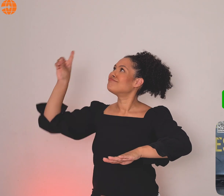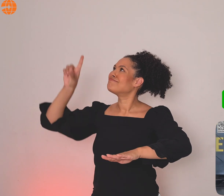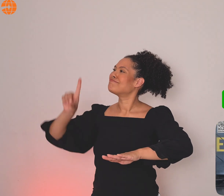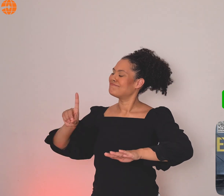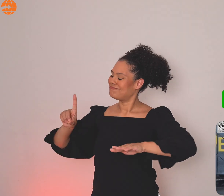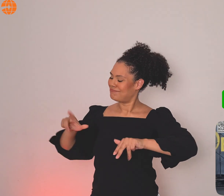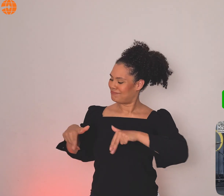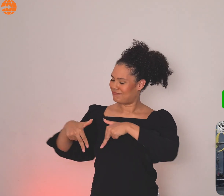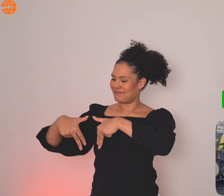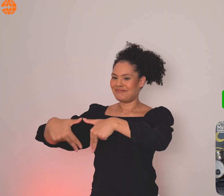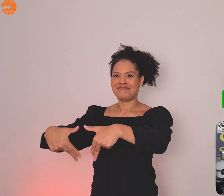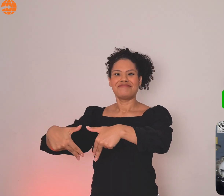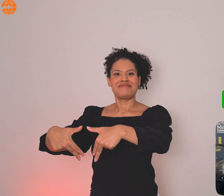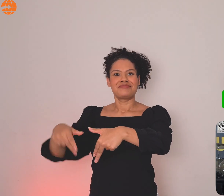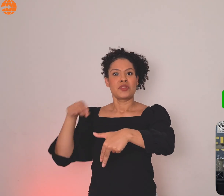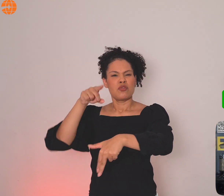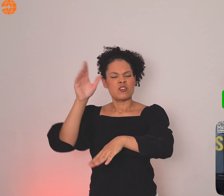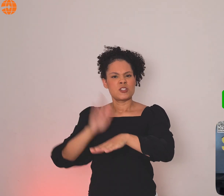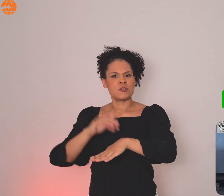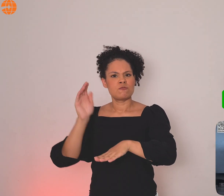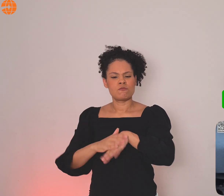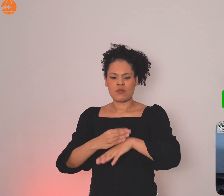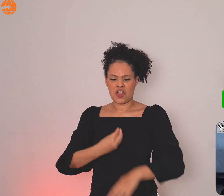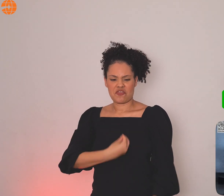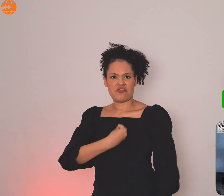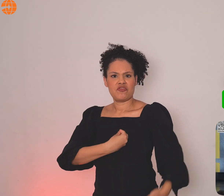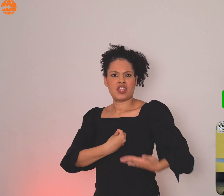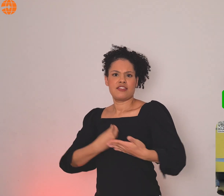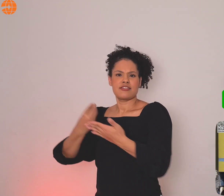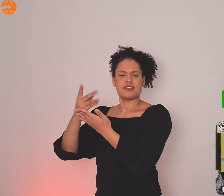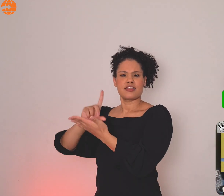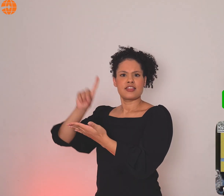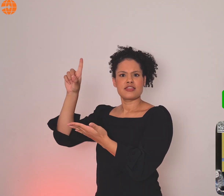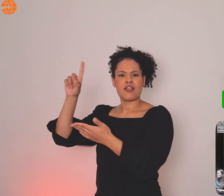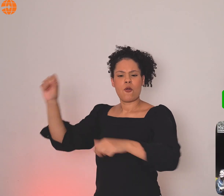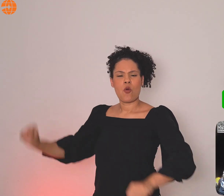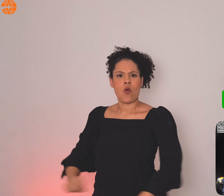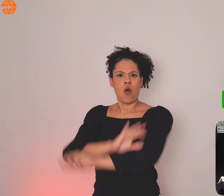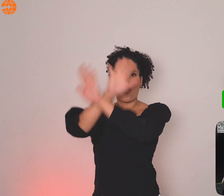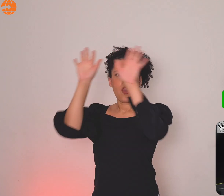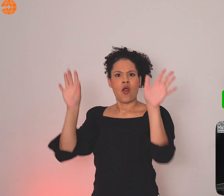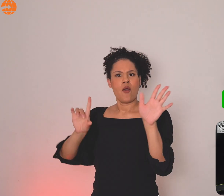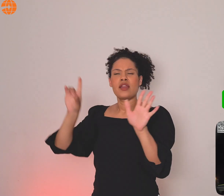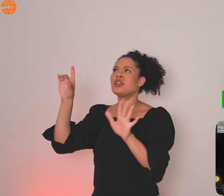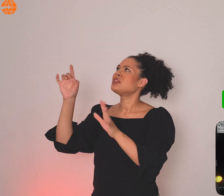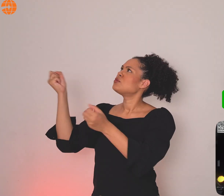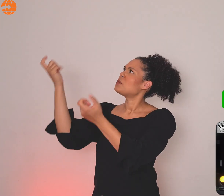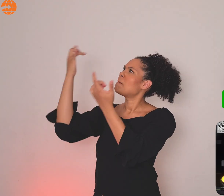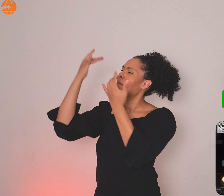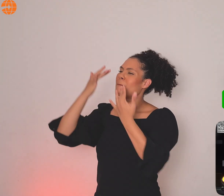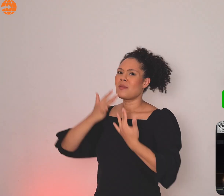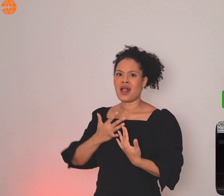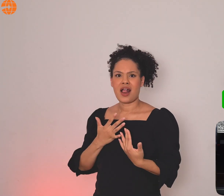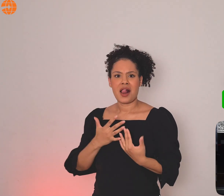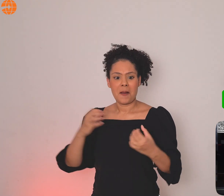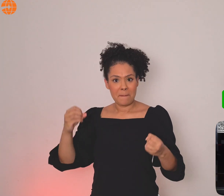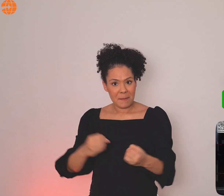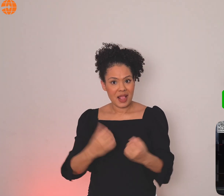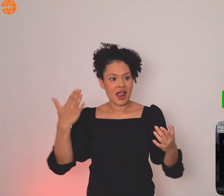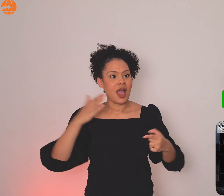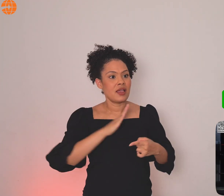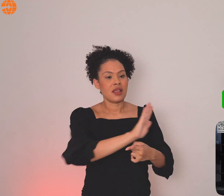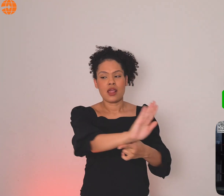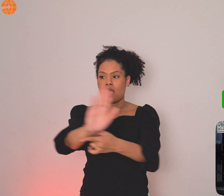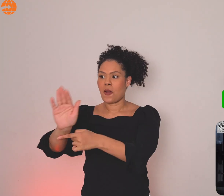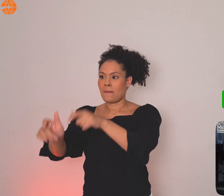ser alguém em Deus, quando você decidir ser cheio da glória de Deus, quando você decidir ser um milagre na vida de quem anda pela tua vida, perto